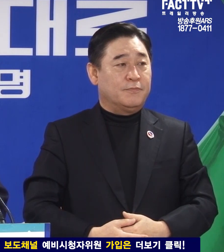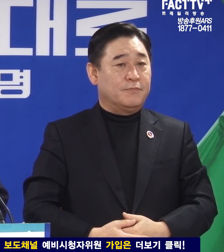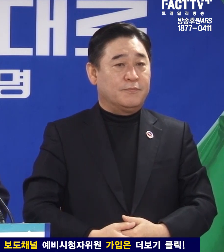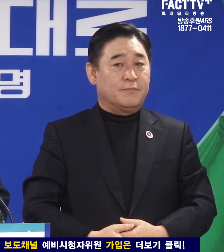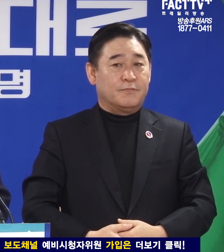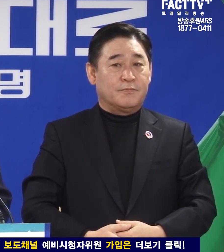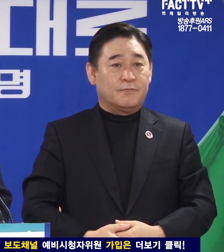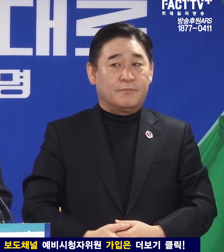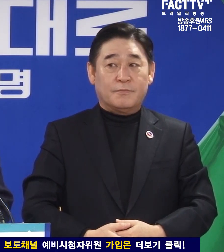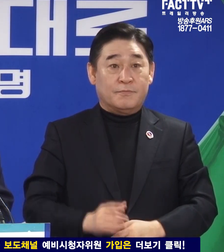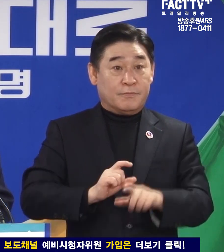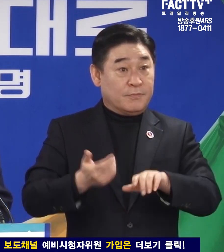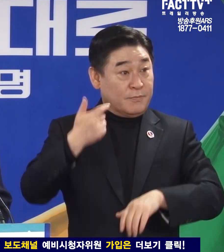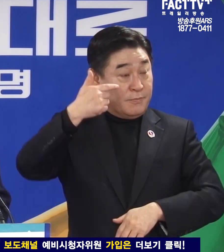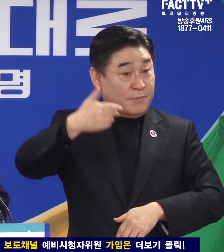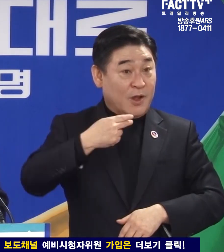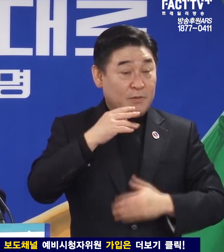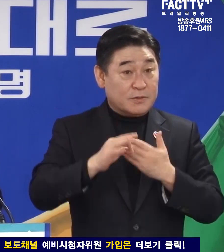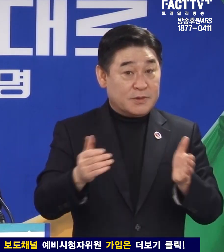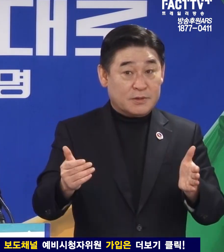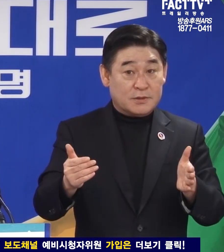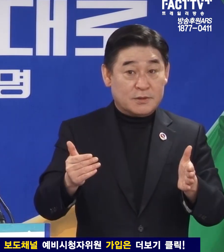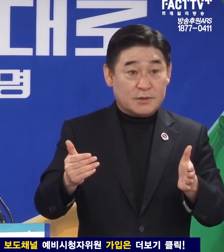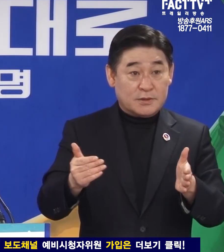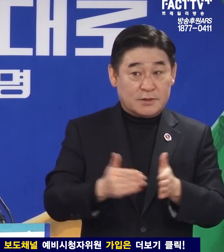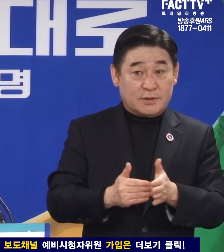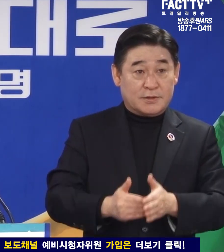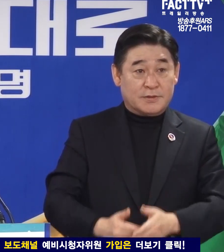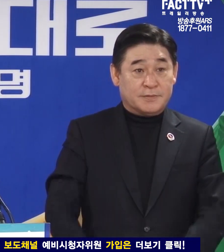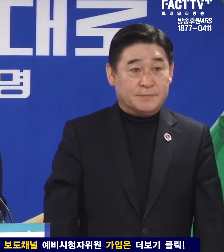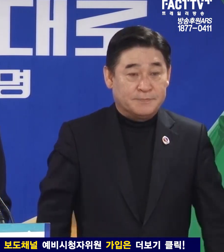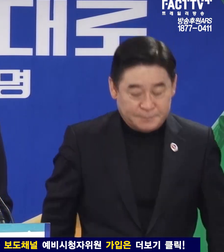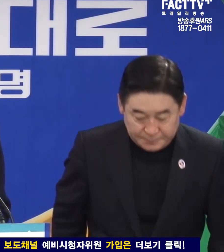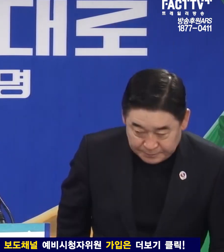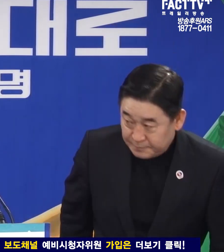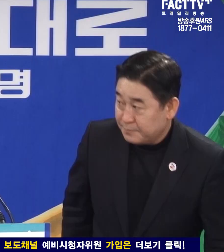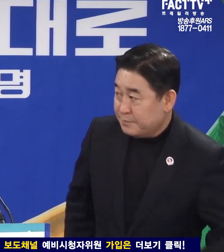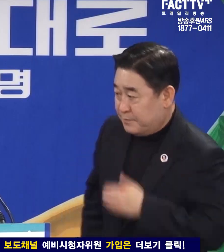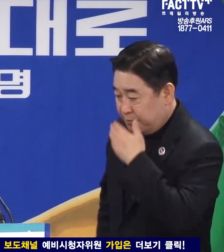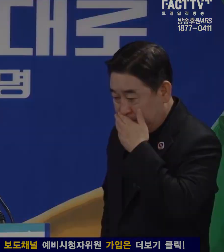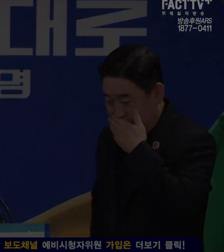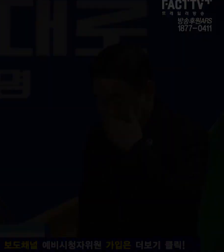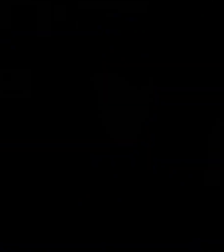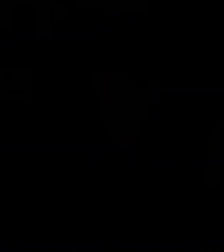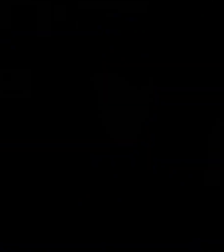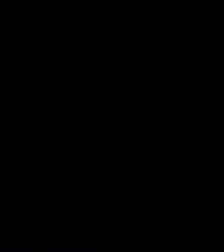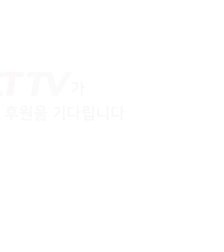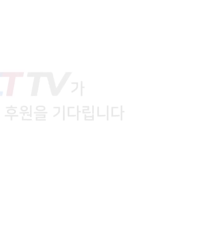네, 더 이상 질문 없으시면 공식 기자회견 마치겠습니다. 네, 감사합니다. 감사합니다.